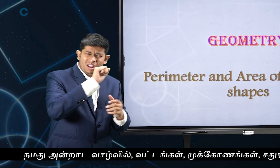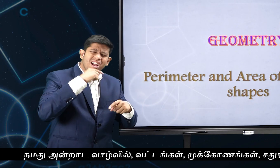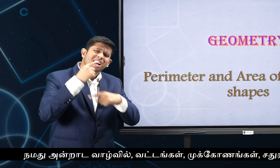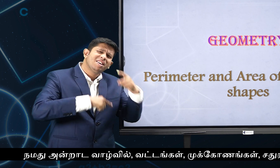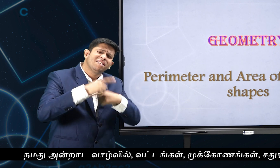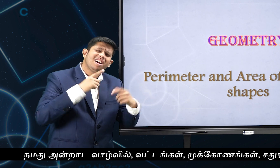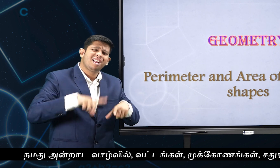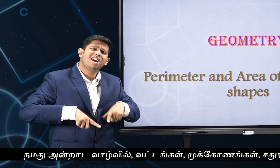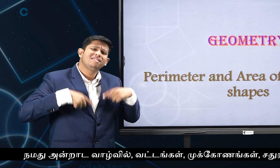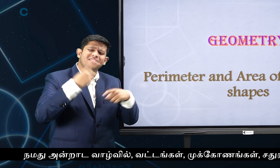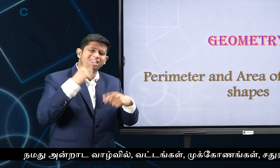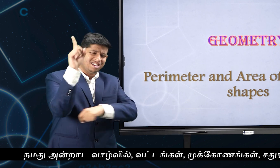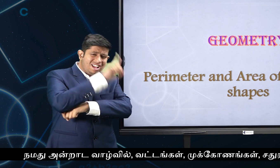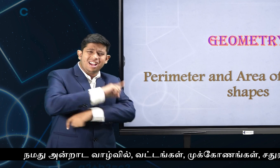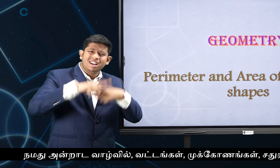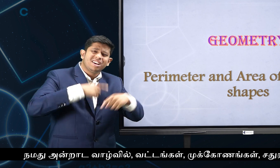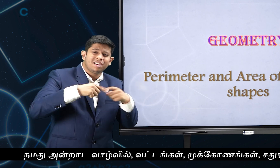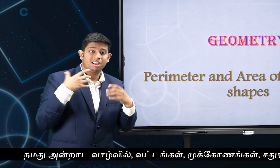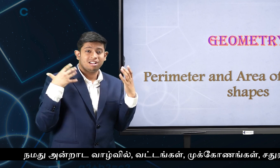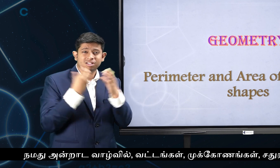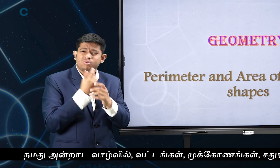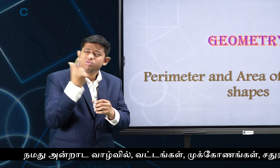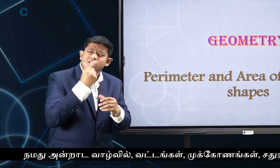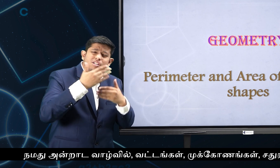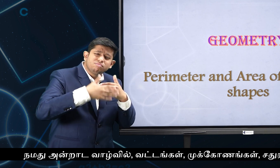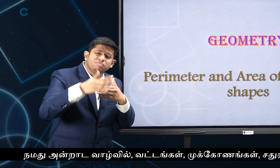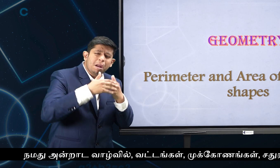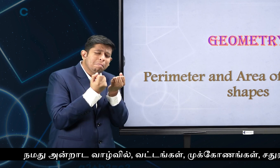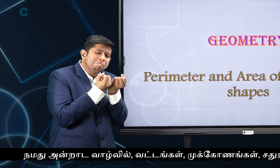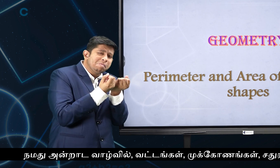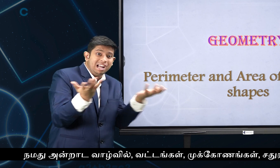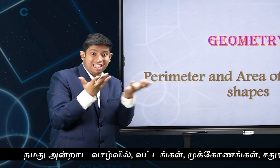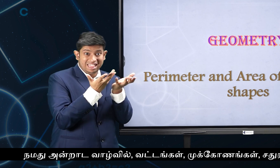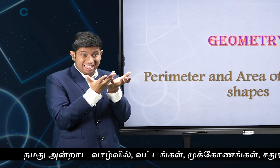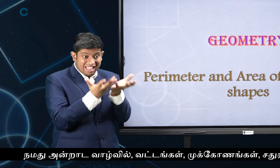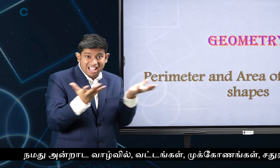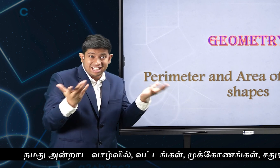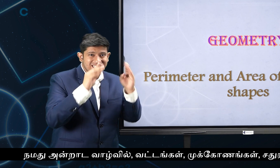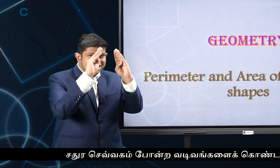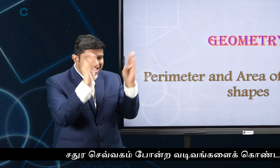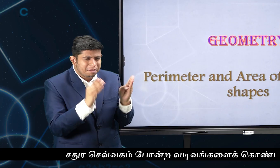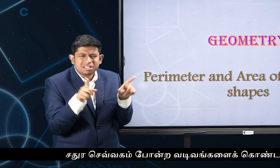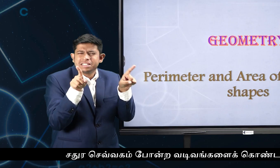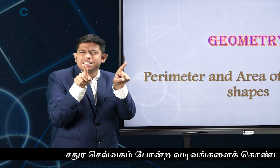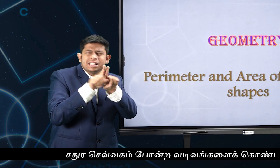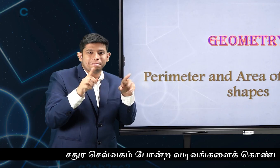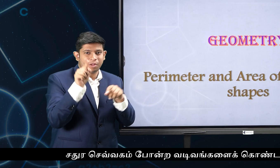நமது அன்றாட வாழ்வில் வட்டங்கள், முக்கோணங்கள், சதுரங்கள், செவ்வகங்கள், சதுர செவ்வகம்